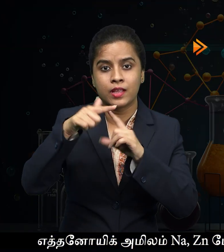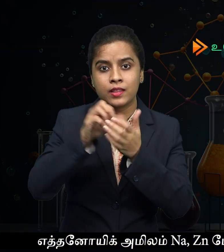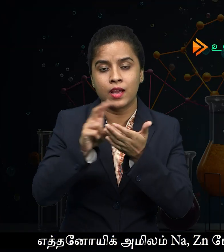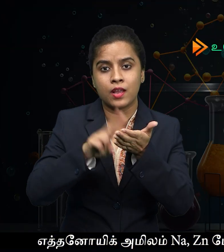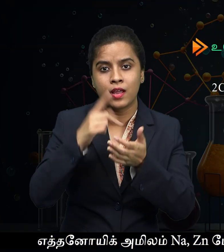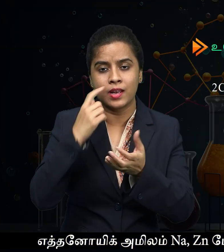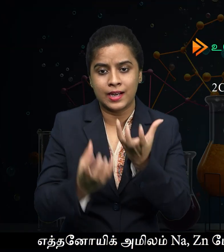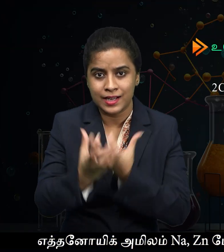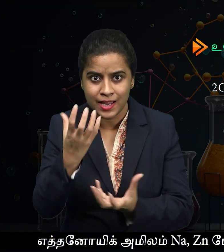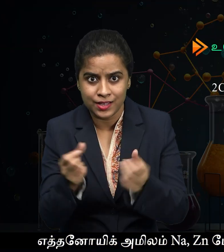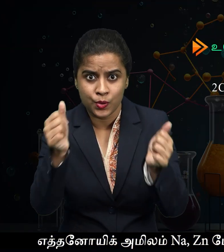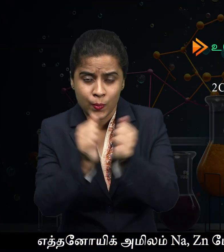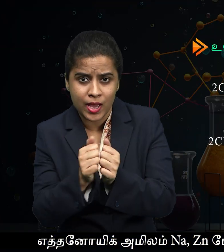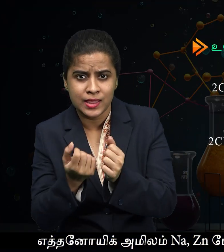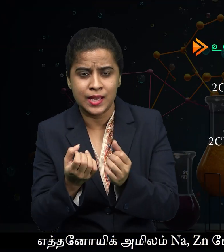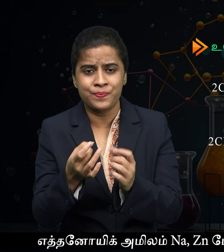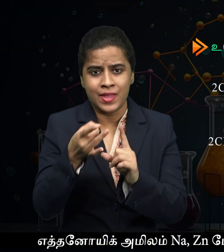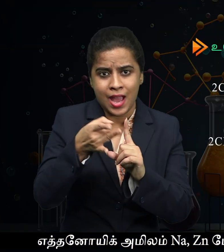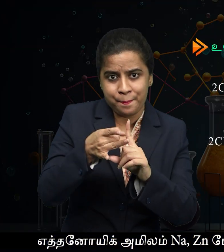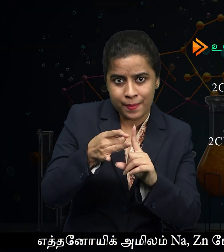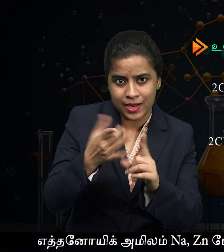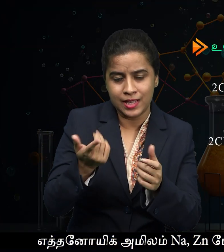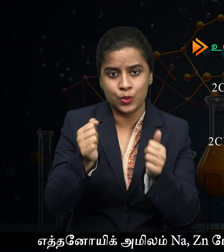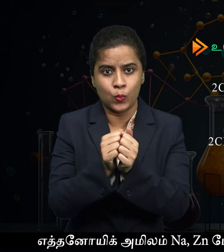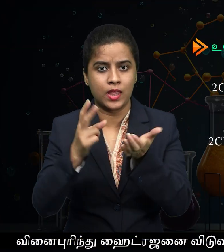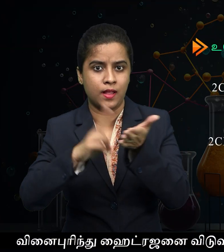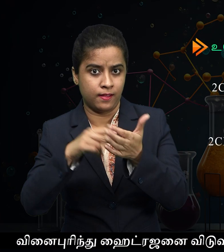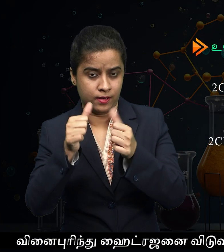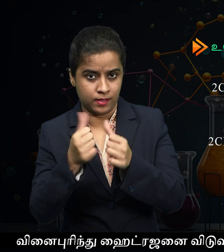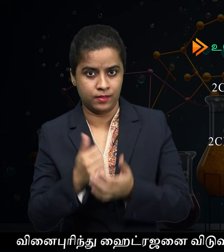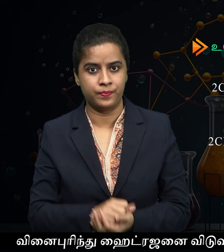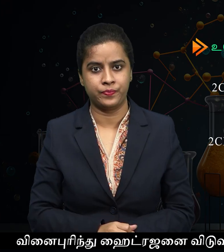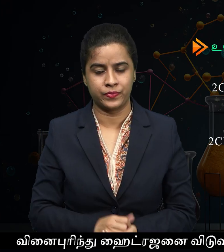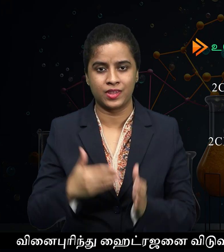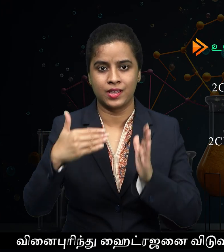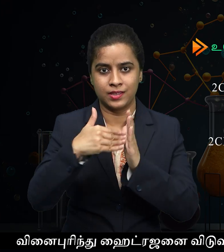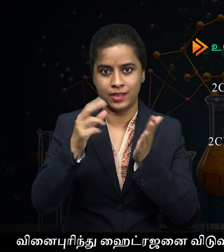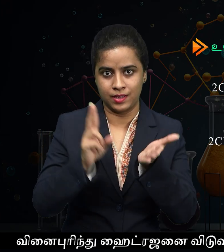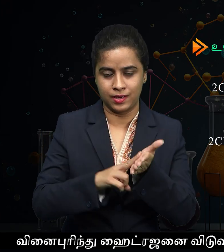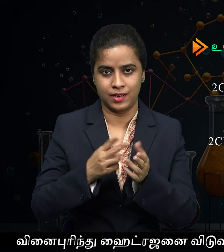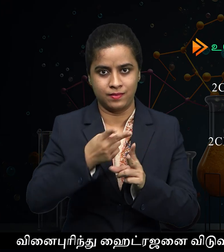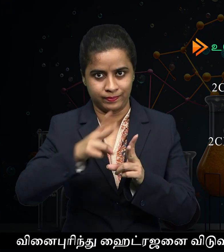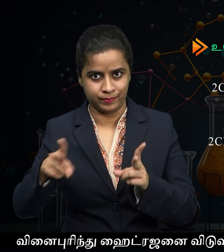எத்தனோயிக் அமிலம் சோடியம், ஜிங்க் போன்ற செயலியலில் உள்ள உலோகங்களுடன் வினைபுரிந்து